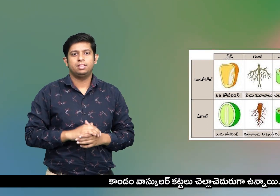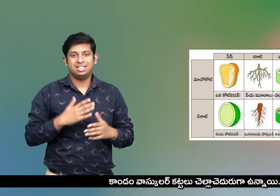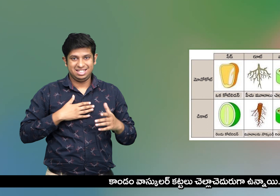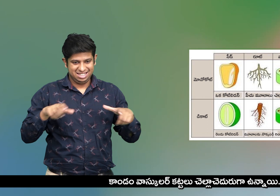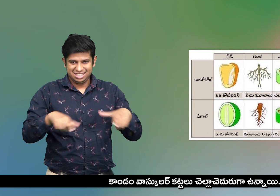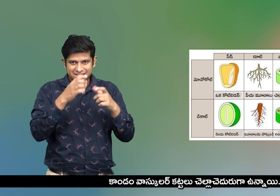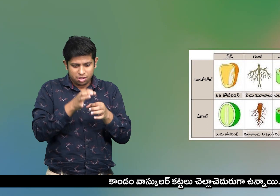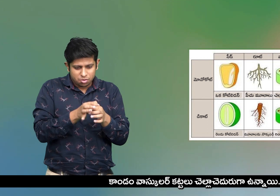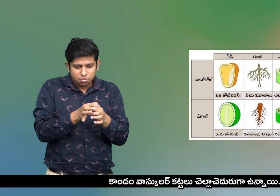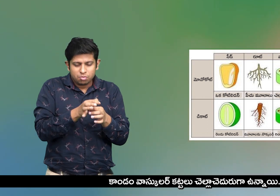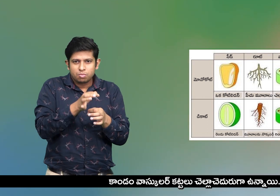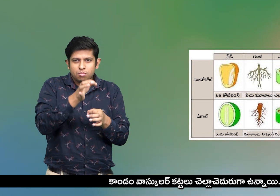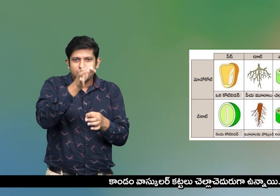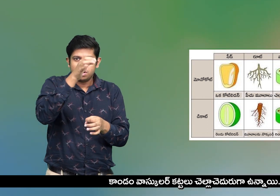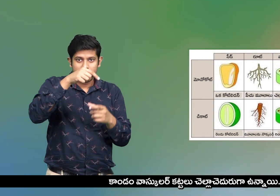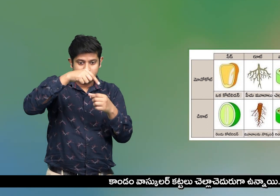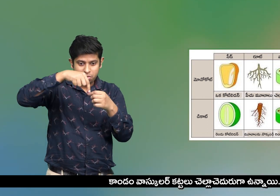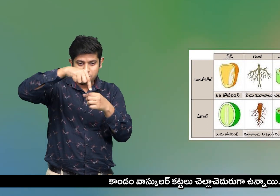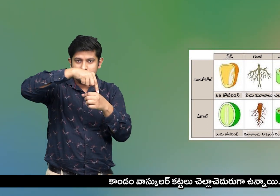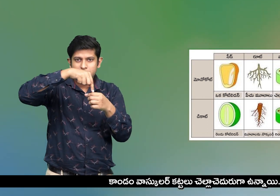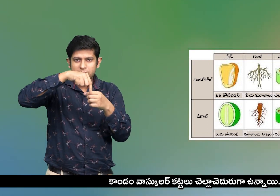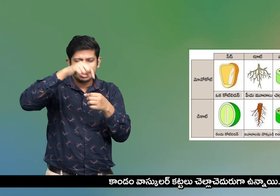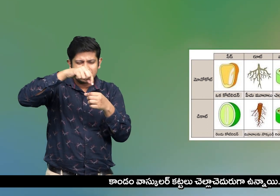కాండం వాస్కులర్ కట్టలు చెల్లాచెదురుగా ఉంటాయి.